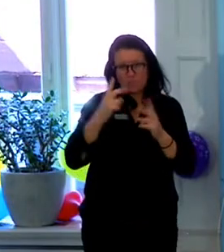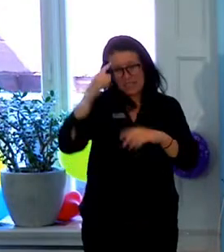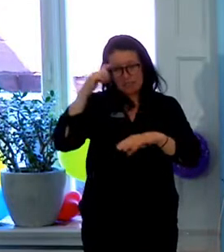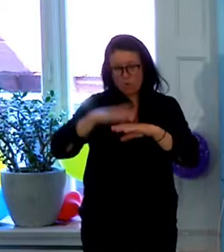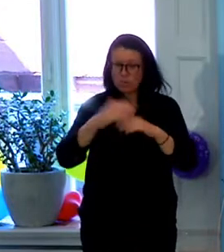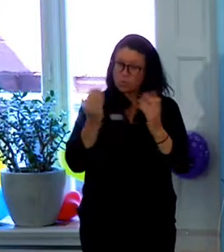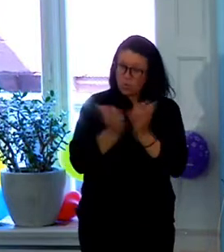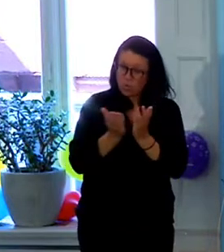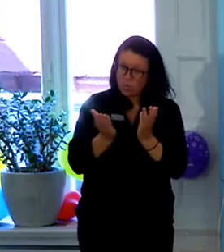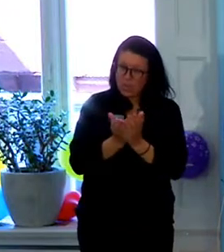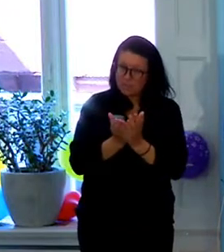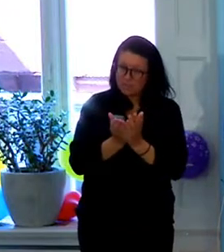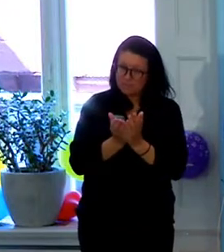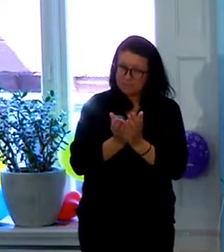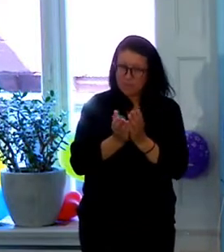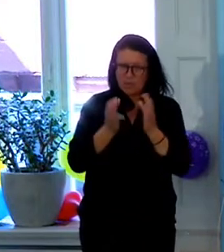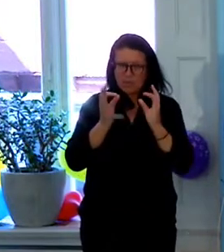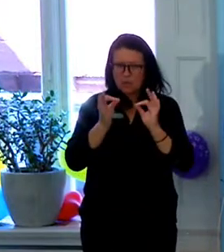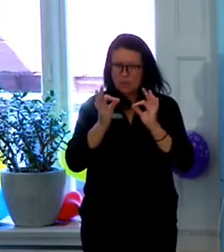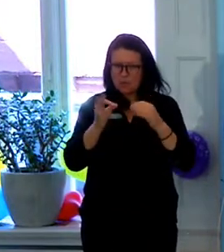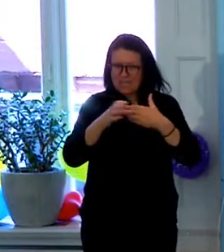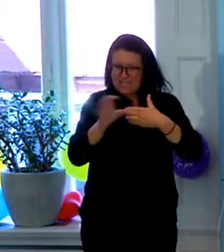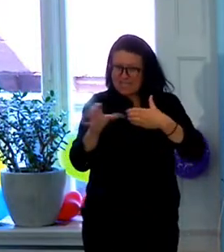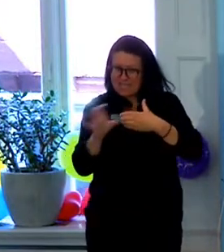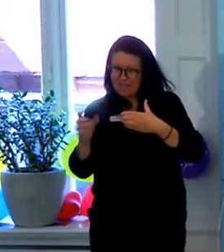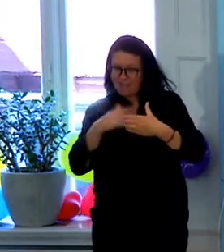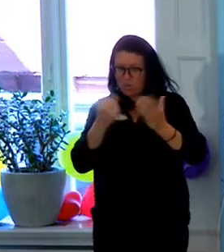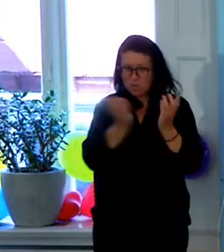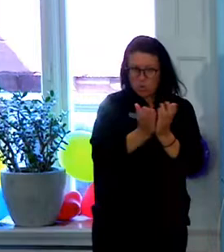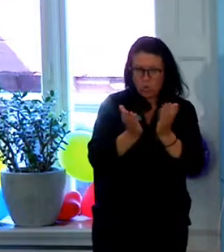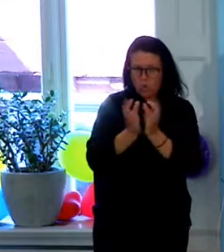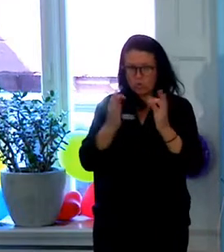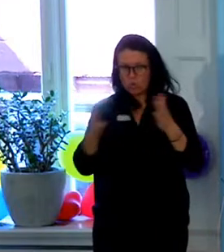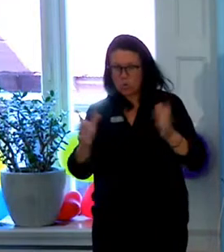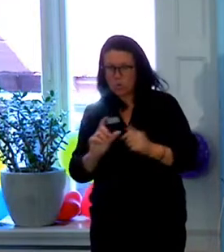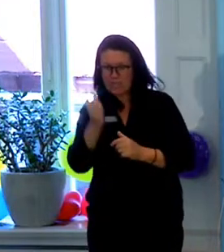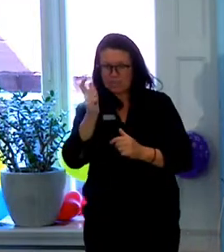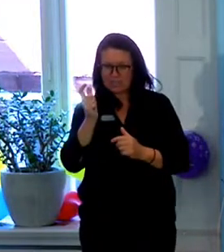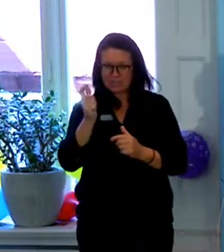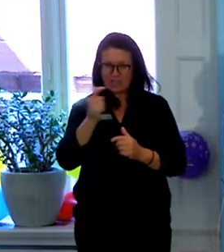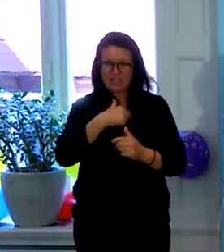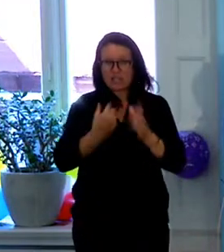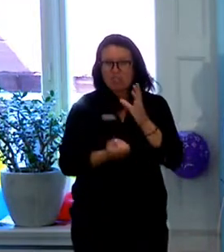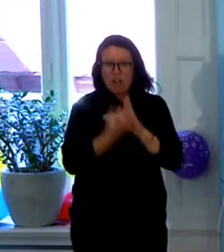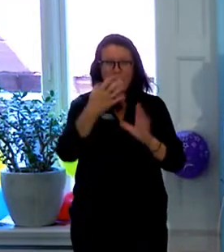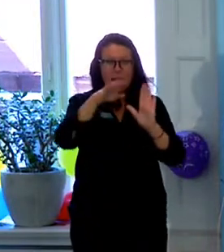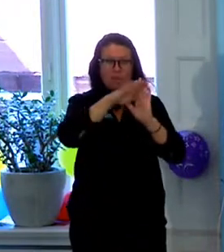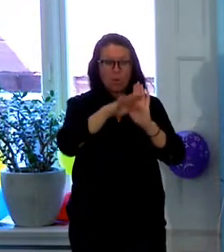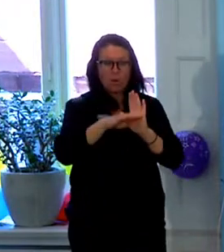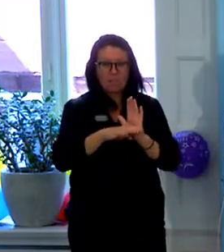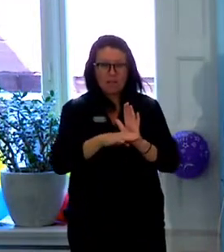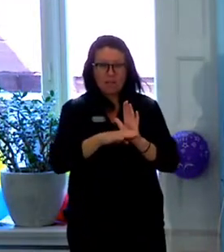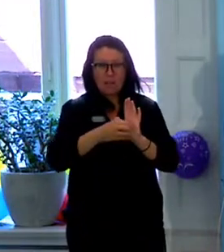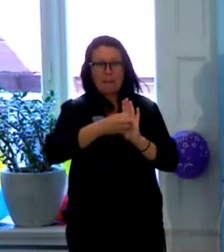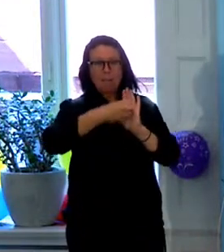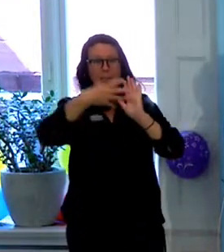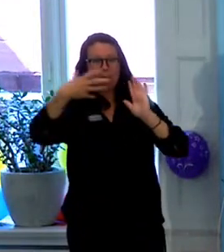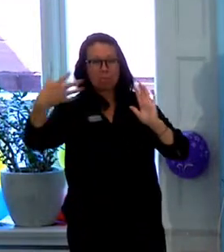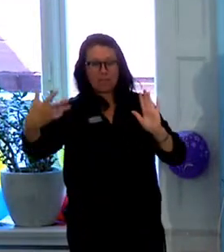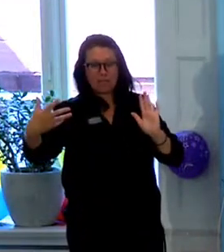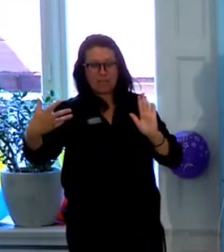skolan. Det vill säga, hur segregerade är våra skolor? Hur stor är chansen för att vi skapar normer som leder till